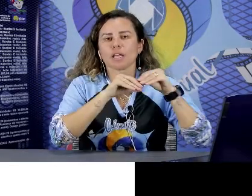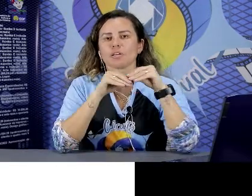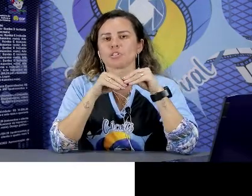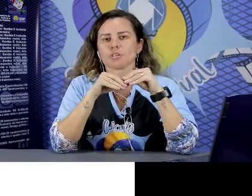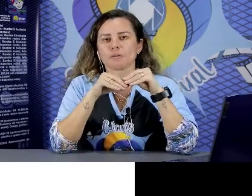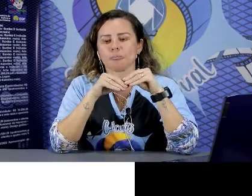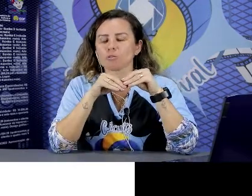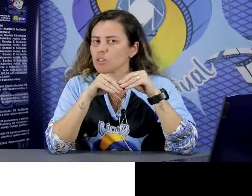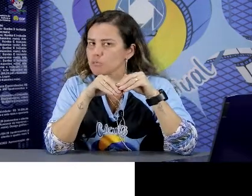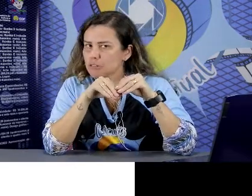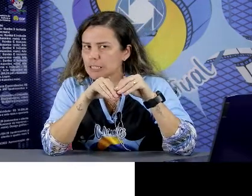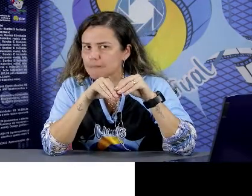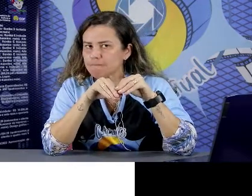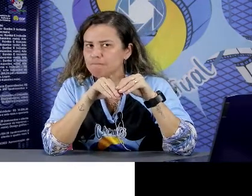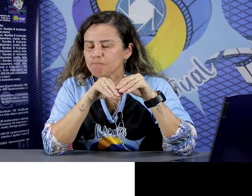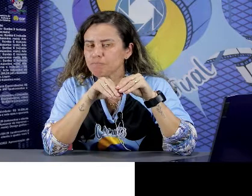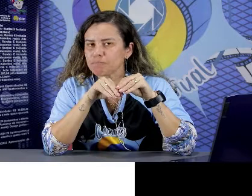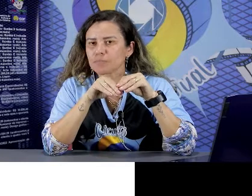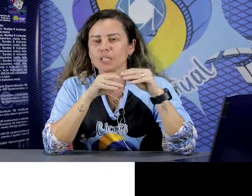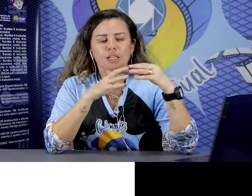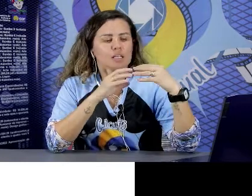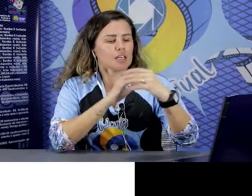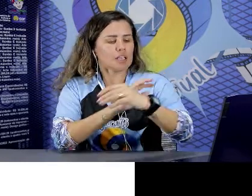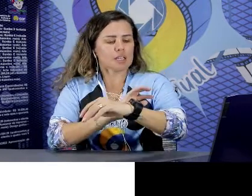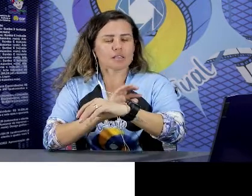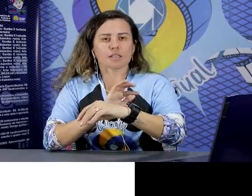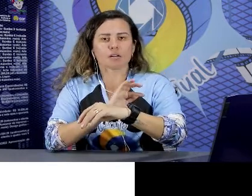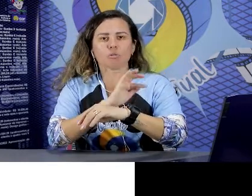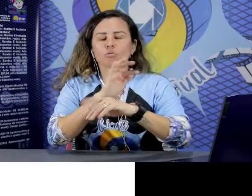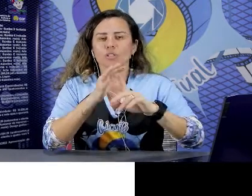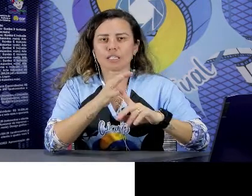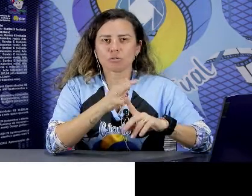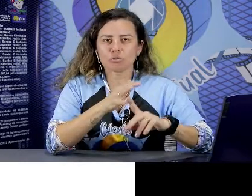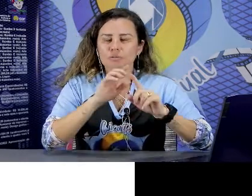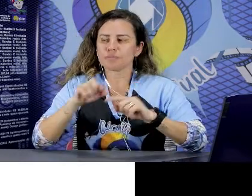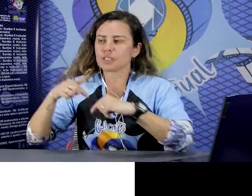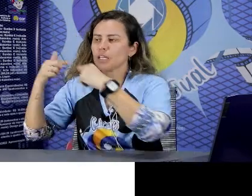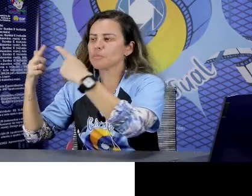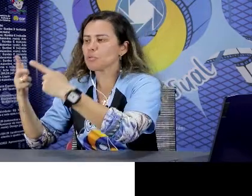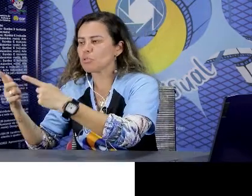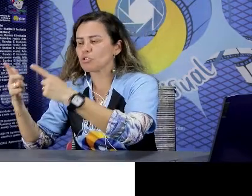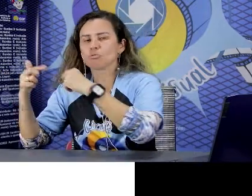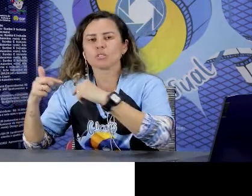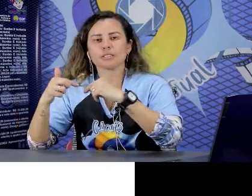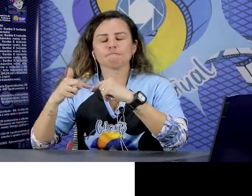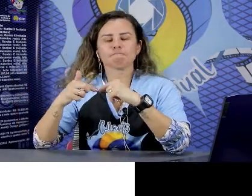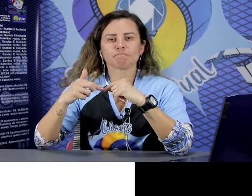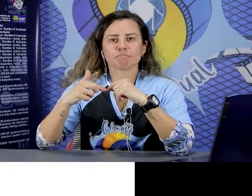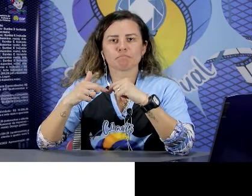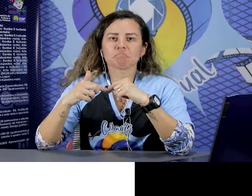protege. O ser humano não. Ele tenta contornar a dor, ele procura ajuda,